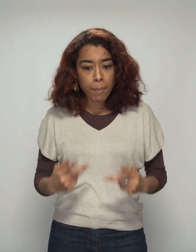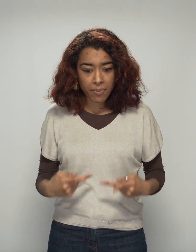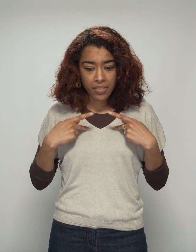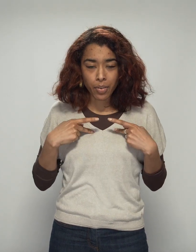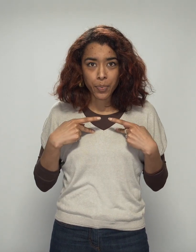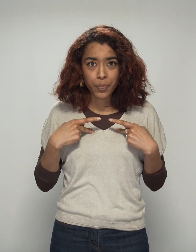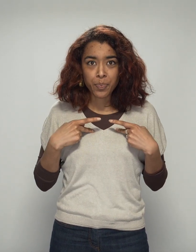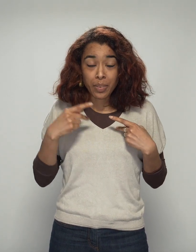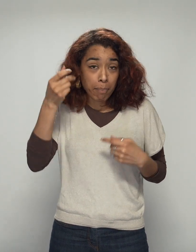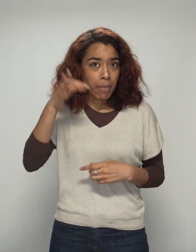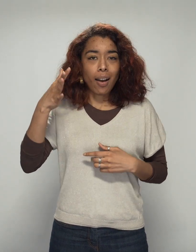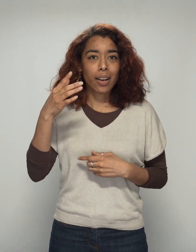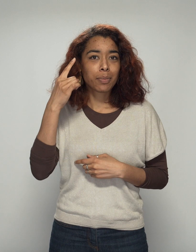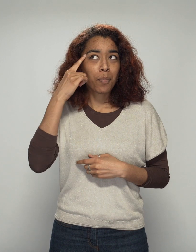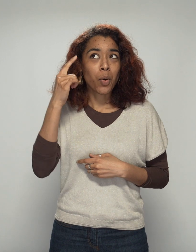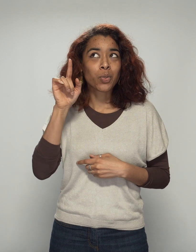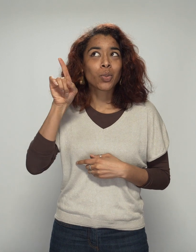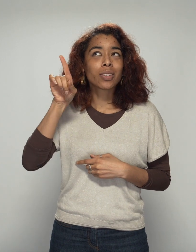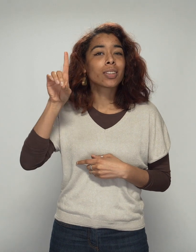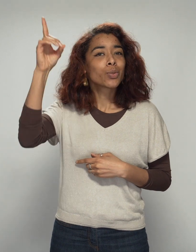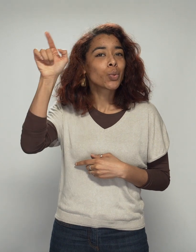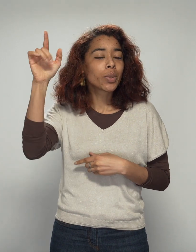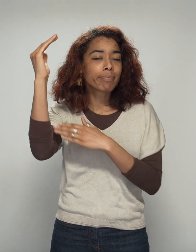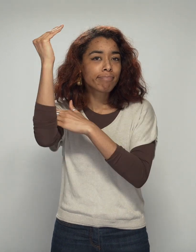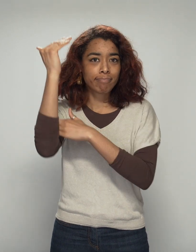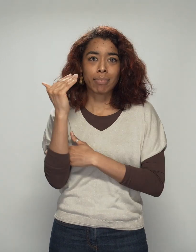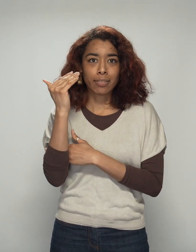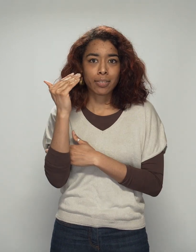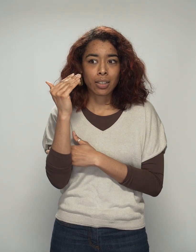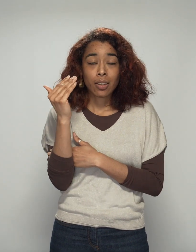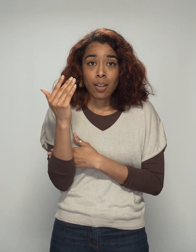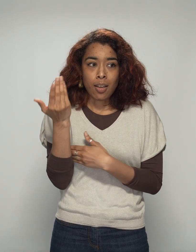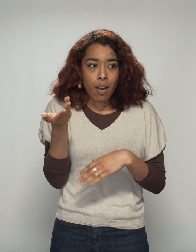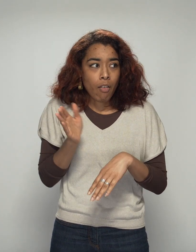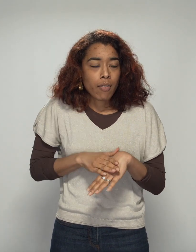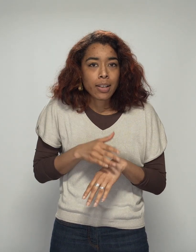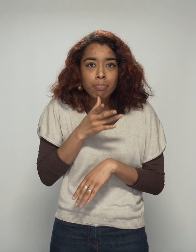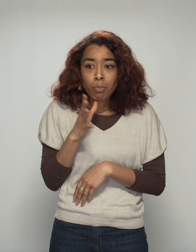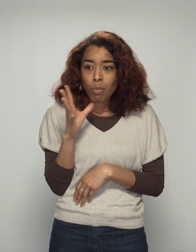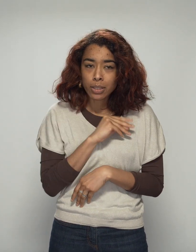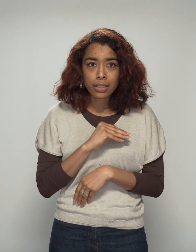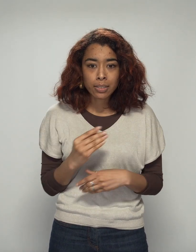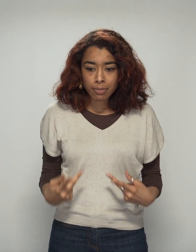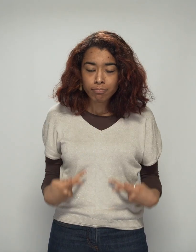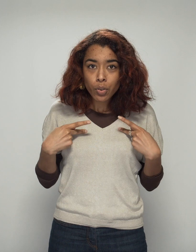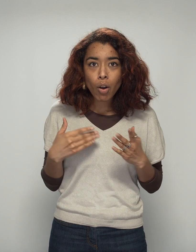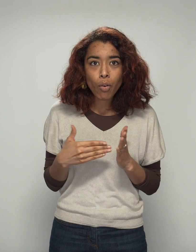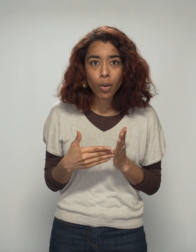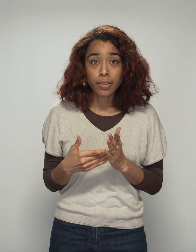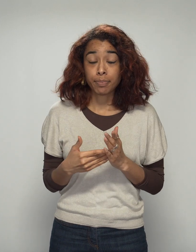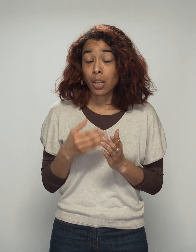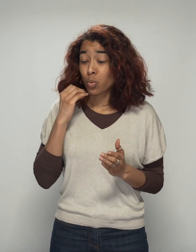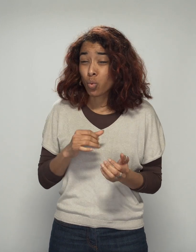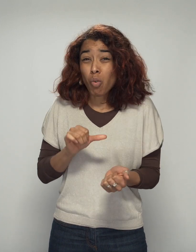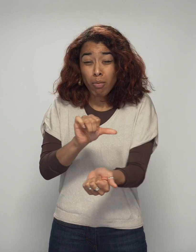j'ai survécu par miracle et je crois que cette fois-là, vraiment c'est Dieu qui avait sa main. Parce que c'est impossible de survivre à ça.